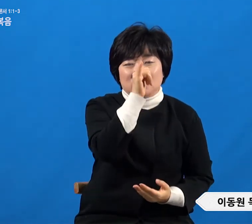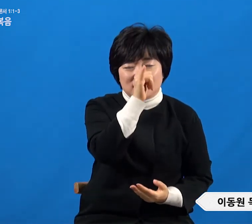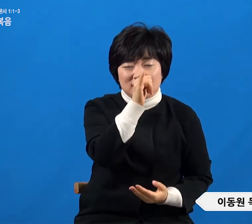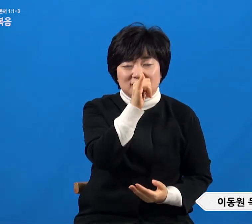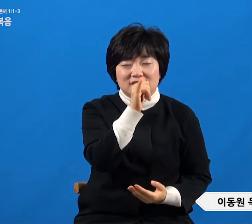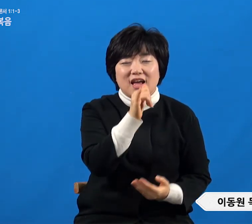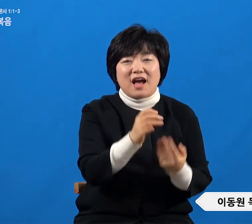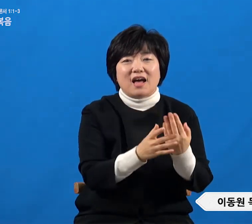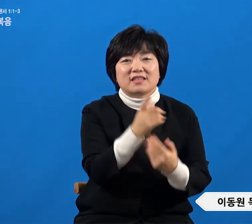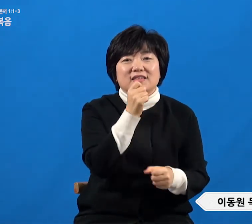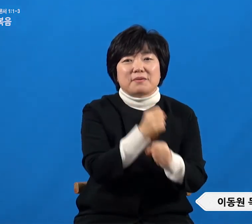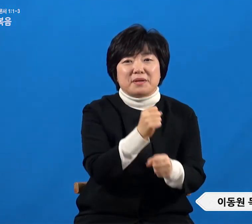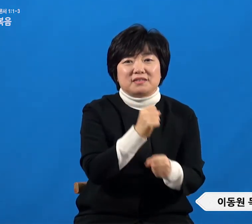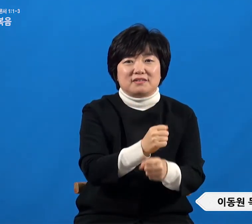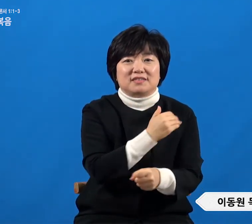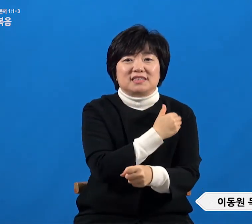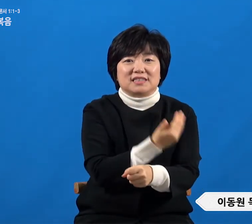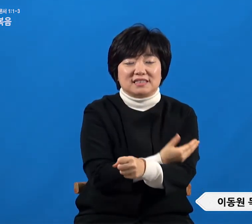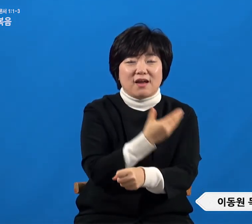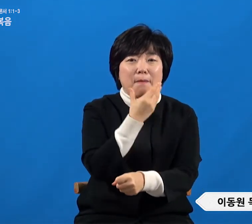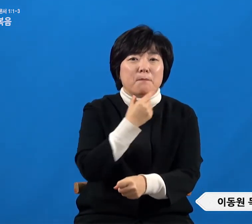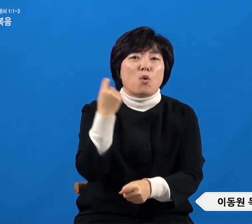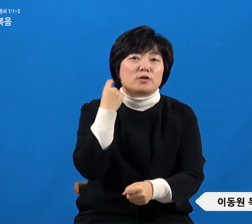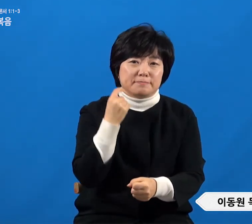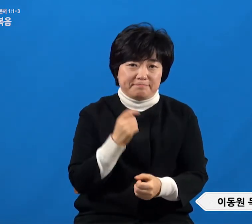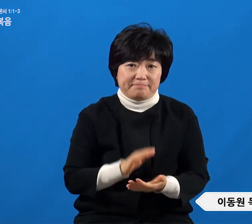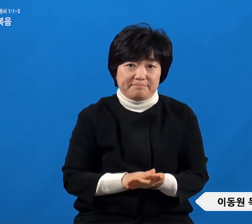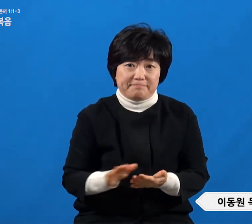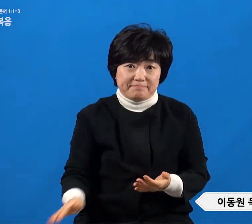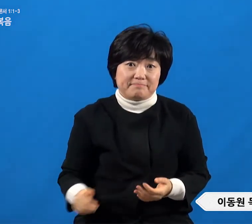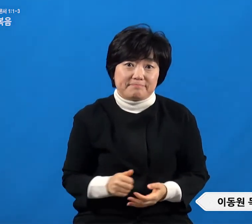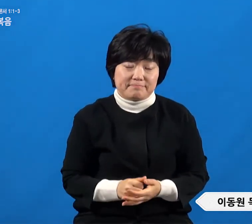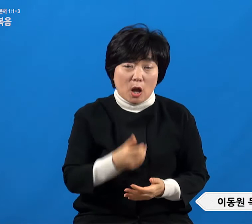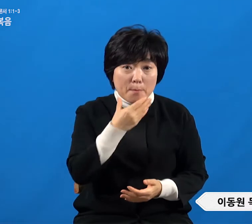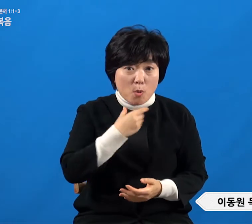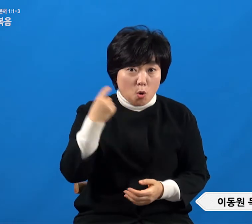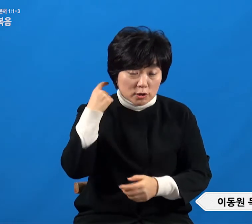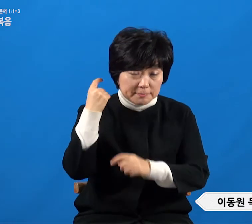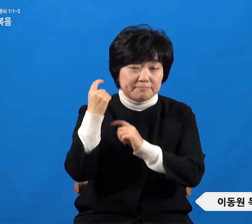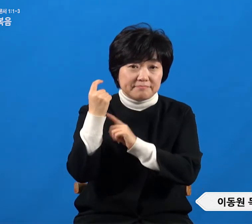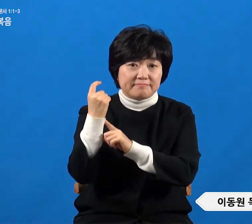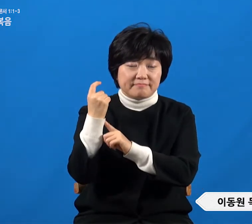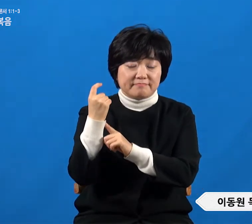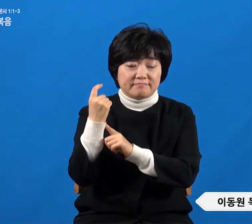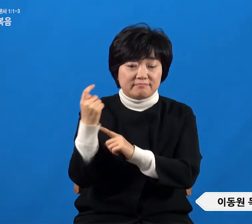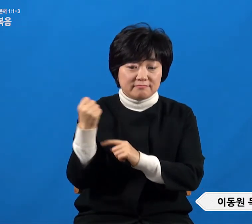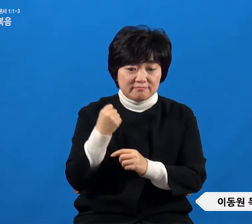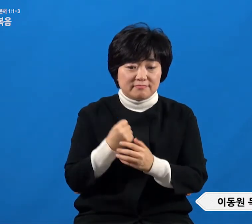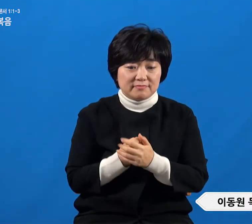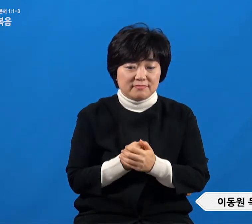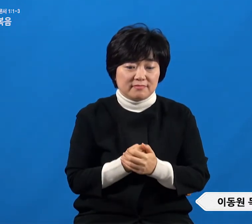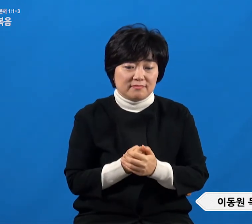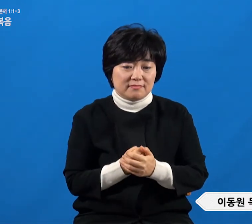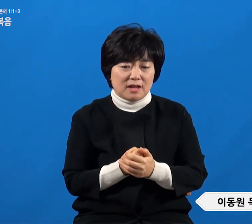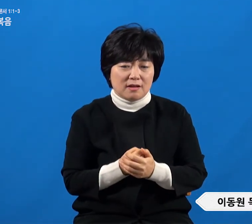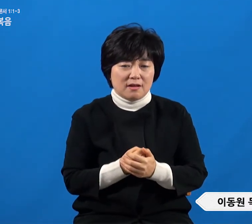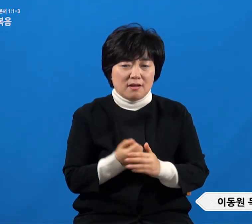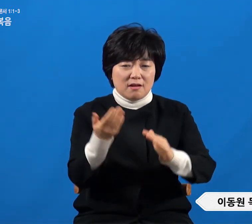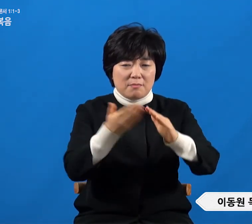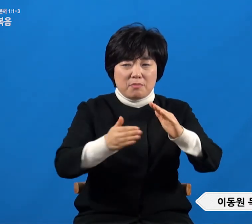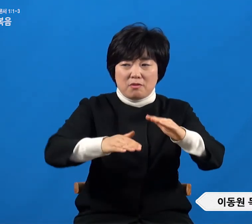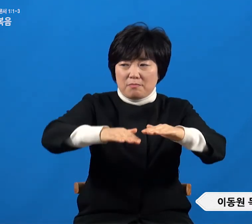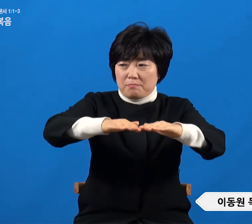사람들을 하나 되게 하는 능력인 것입니다. 여러분, 이것이 바로 복음의 능력이고, 복음은 지금까지 그래서 인간의